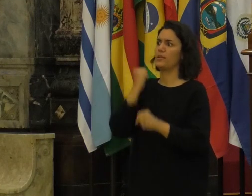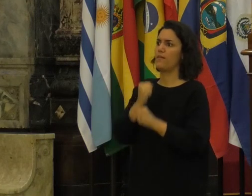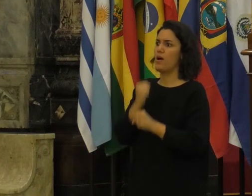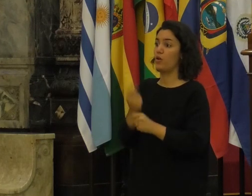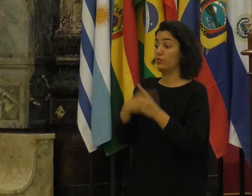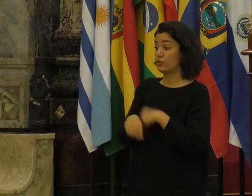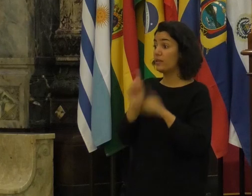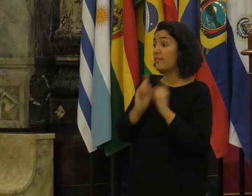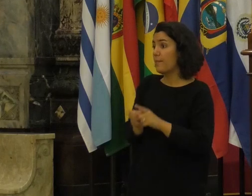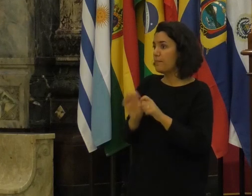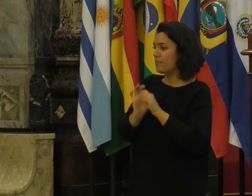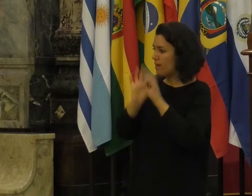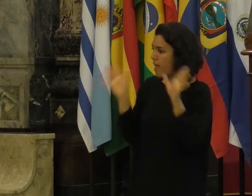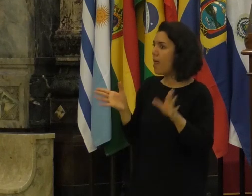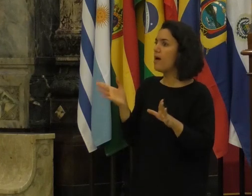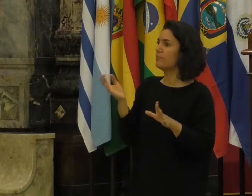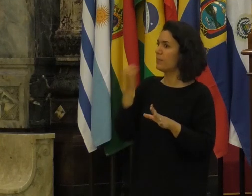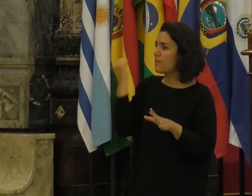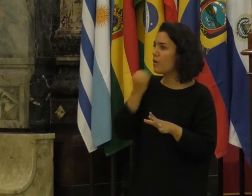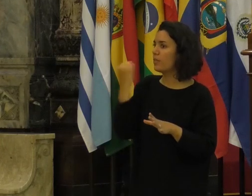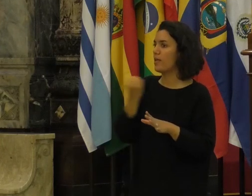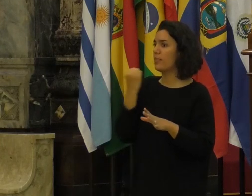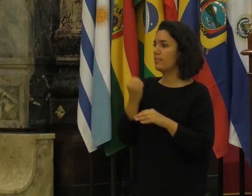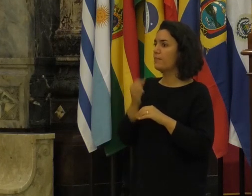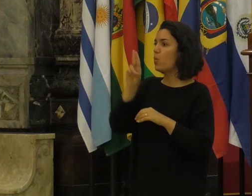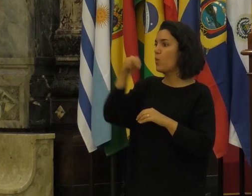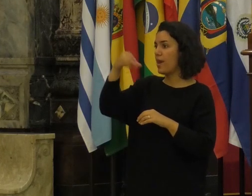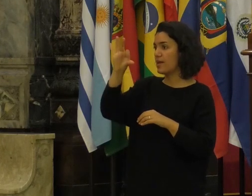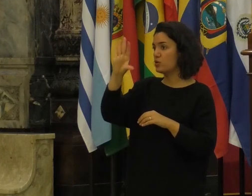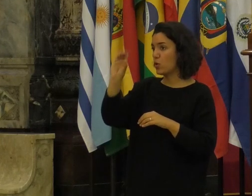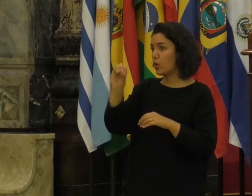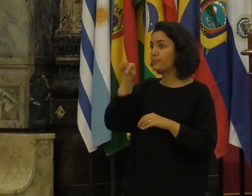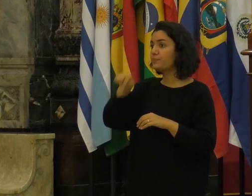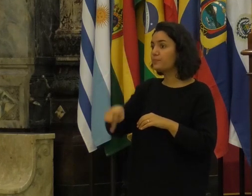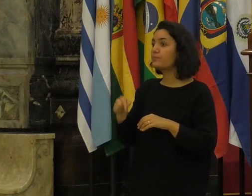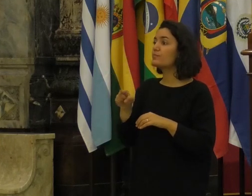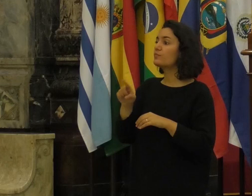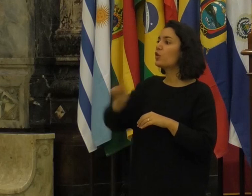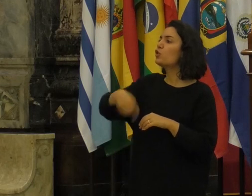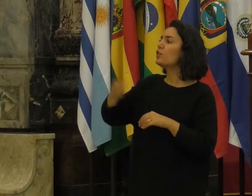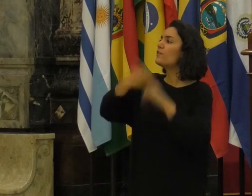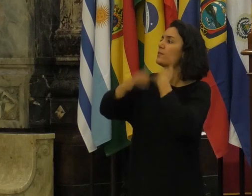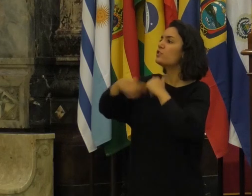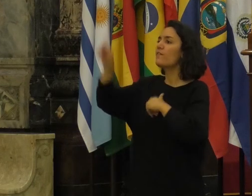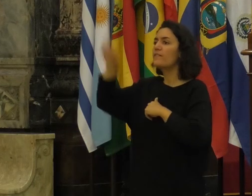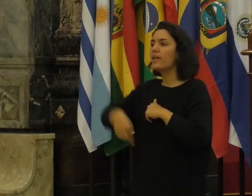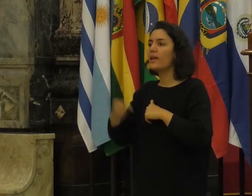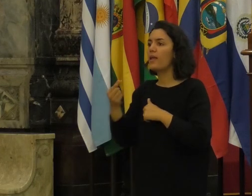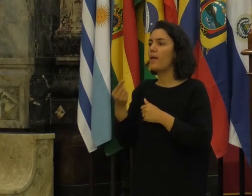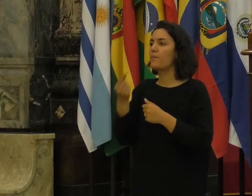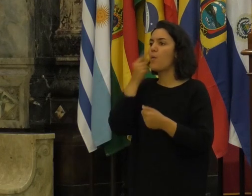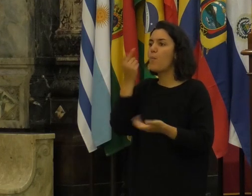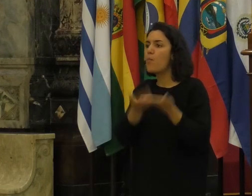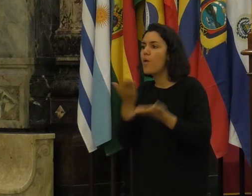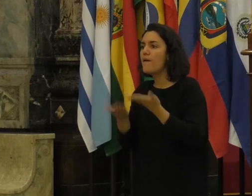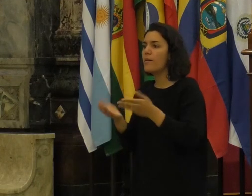Cabe aclarar que la fuente tomada por la UNESCO para documentar el número de publicaciones